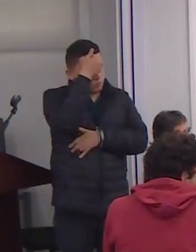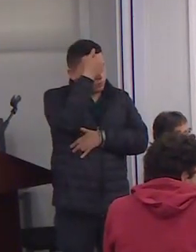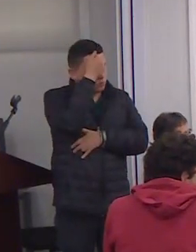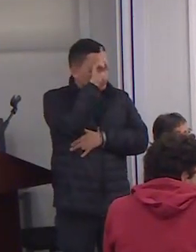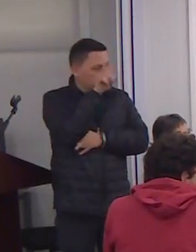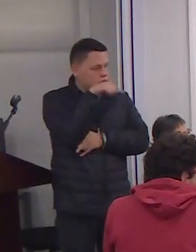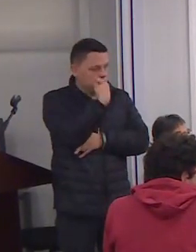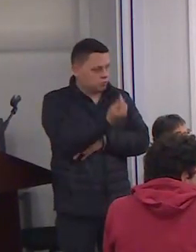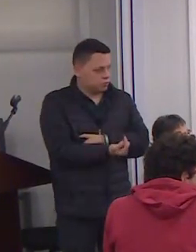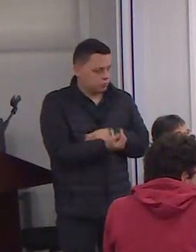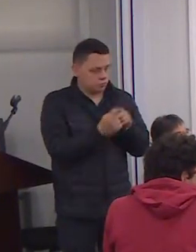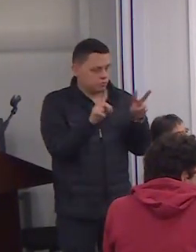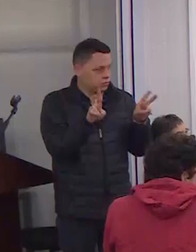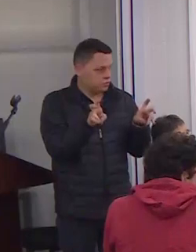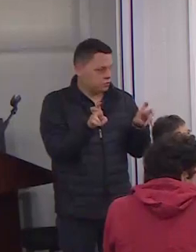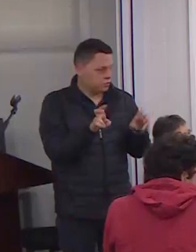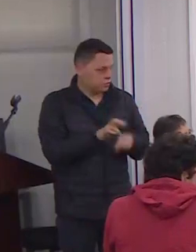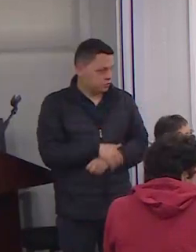particular comillas